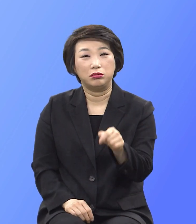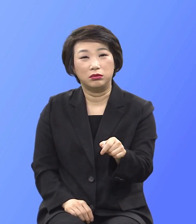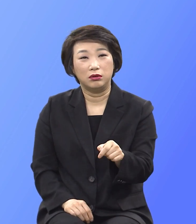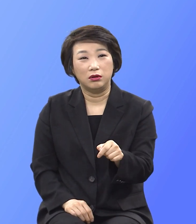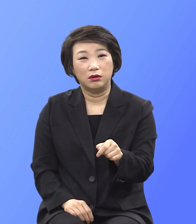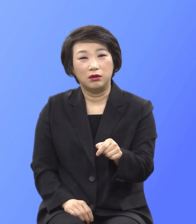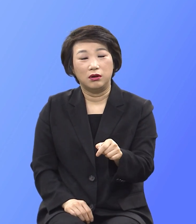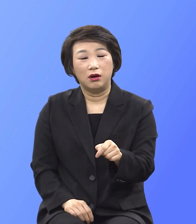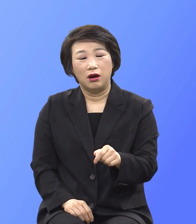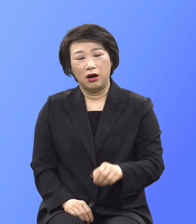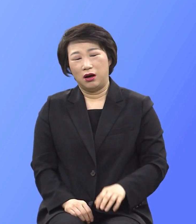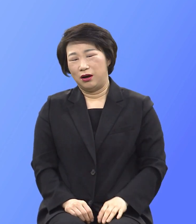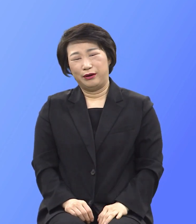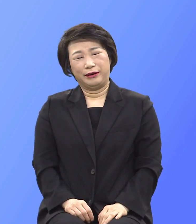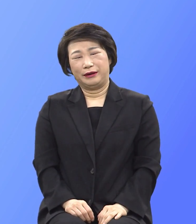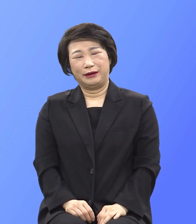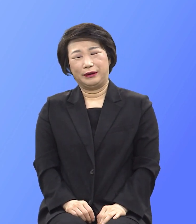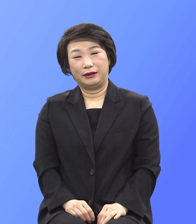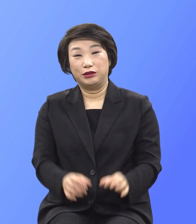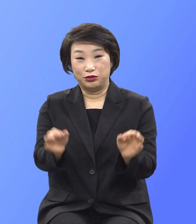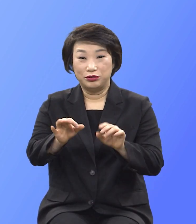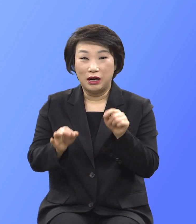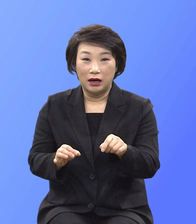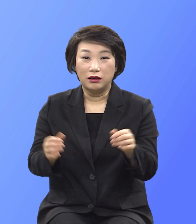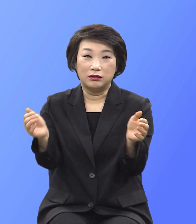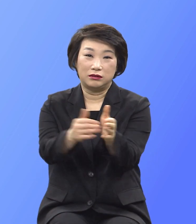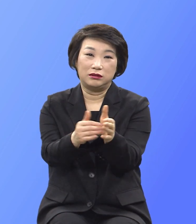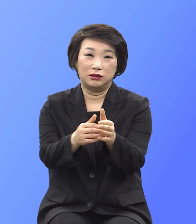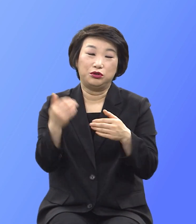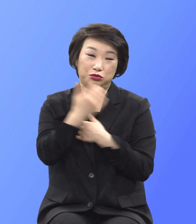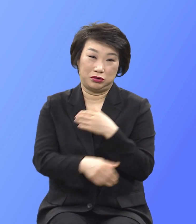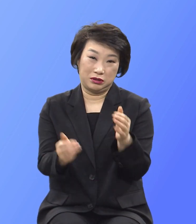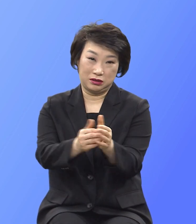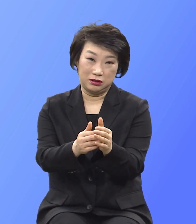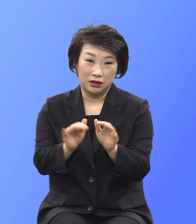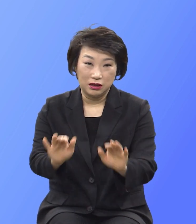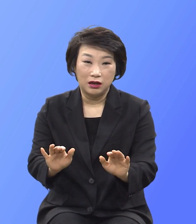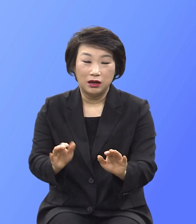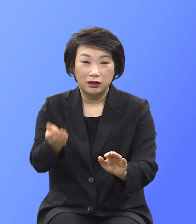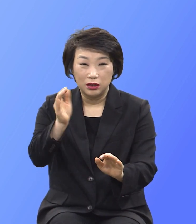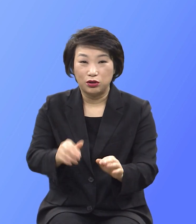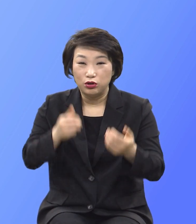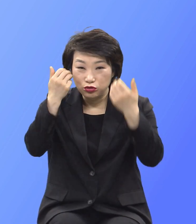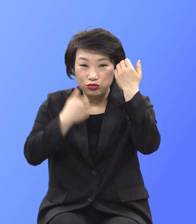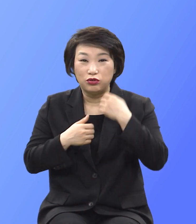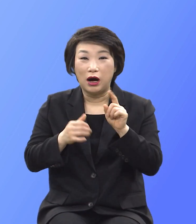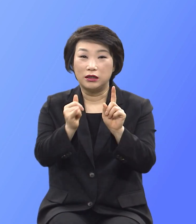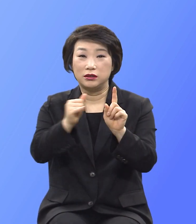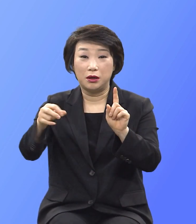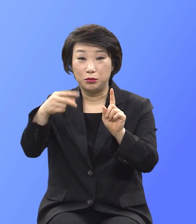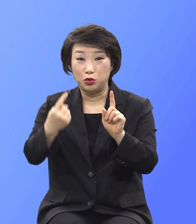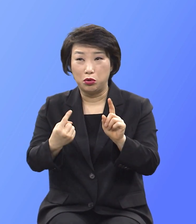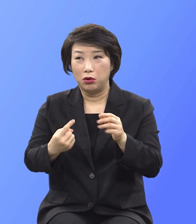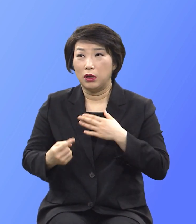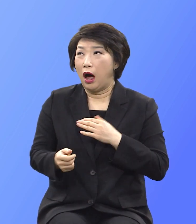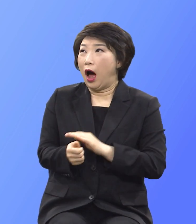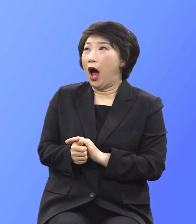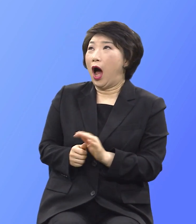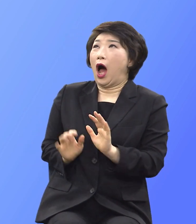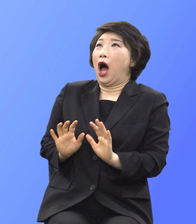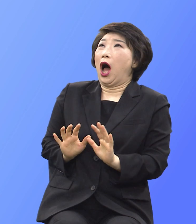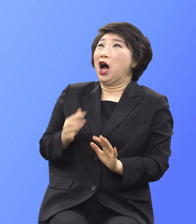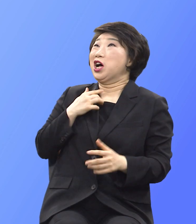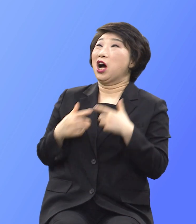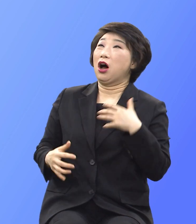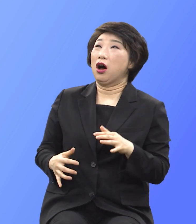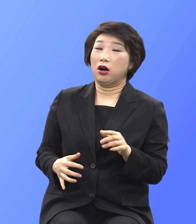움켜쥐고 먹어버리면 그 순간에 끝날 망정 하나도 비겁한 사람이